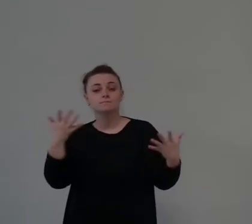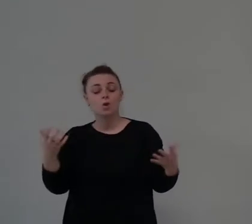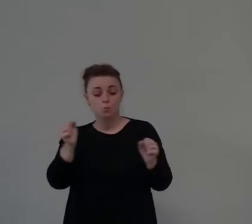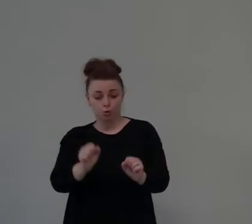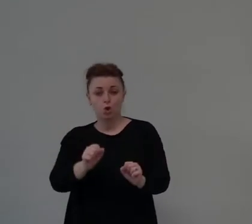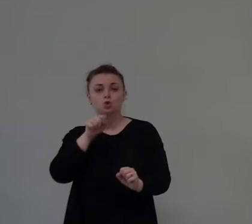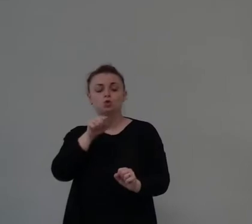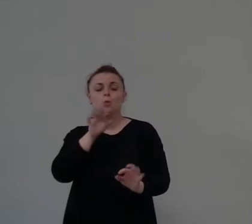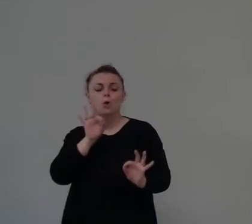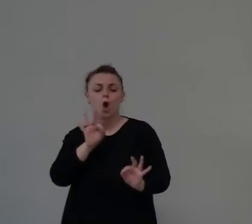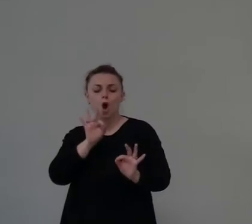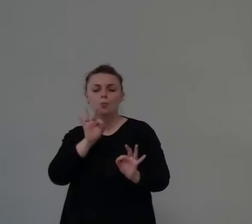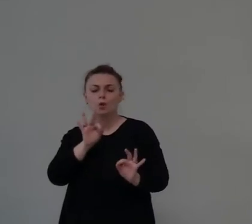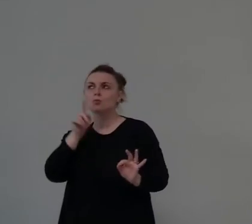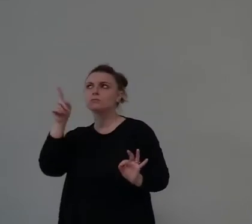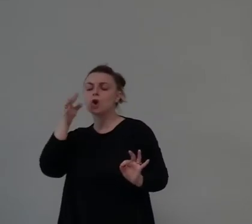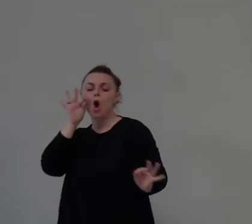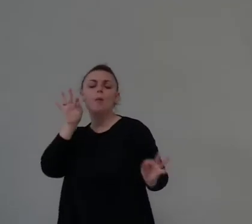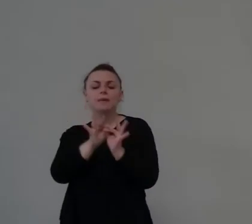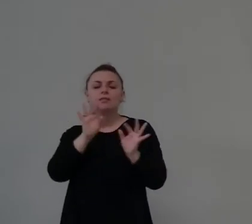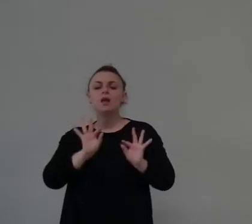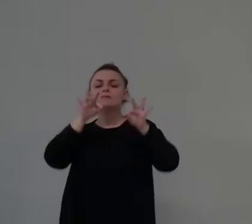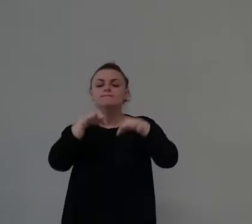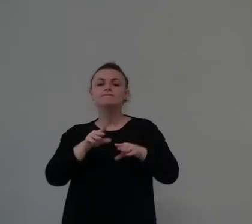ti ha portato in quel deserto per essere più forte.